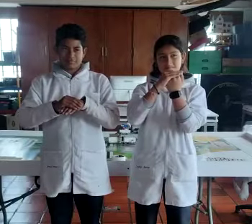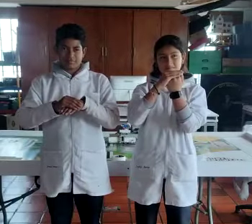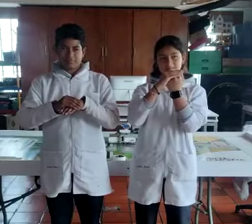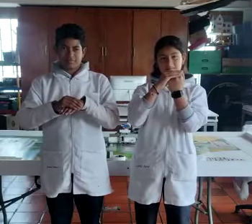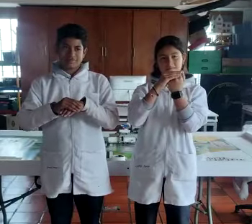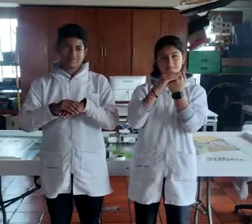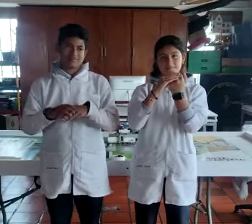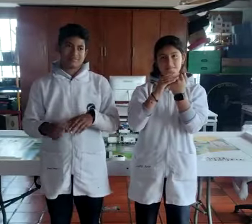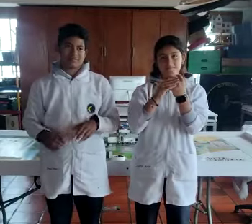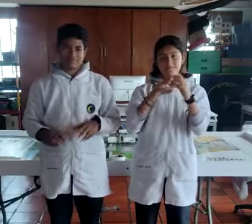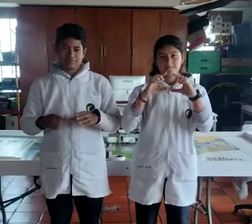Empanada.